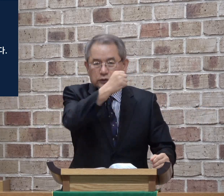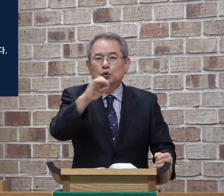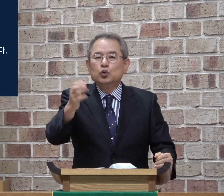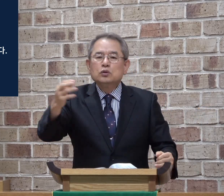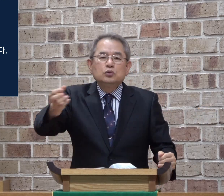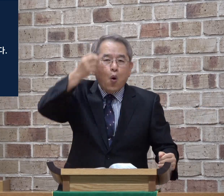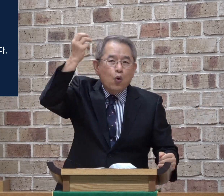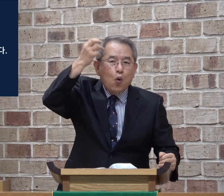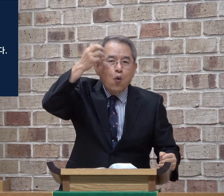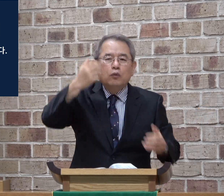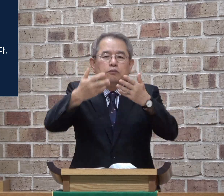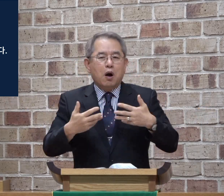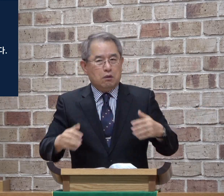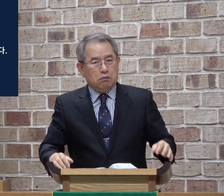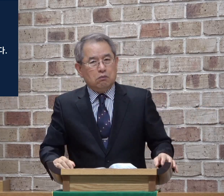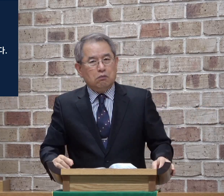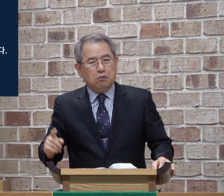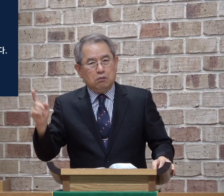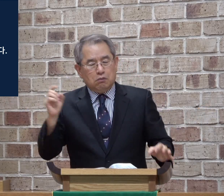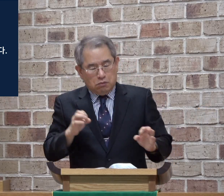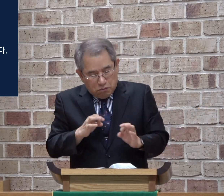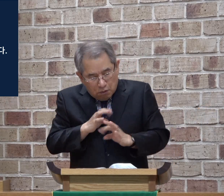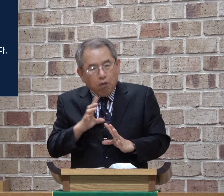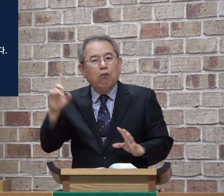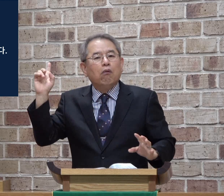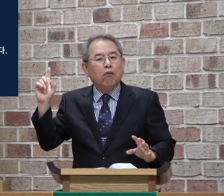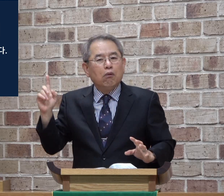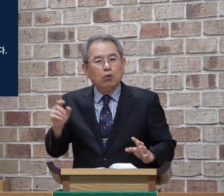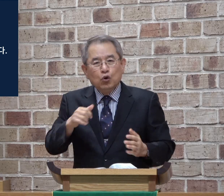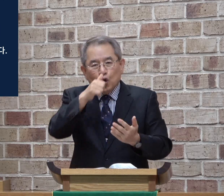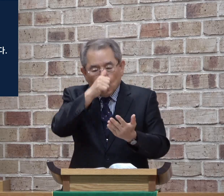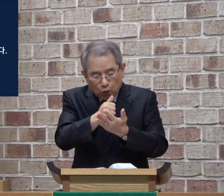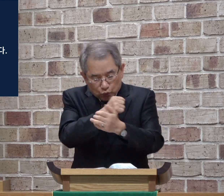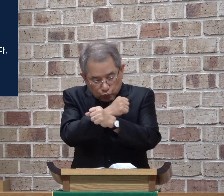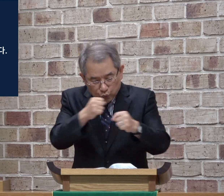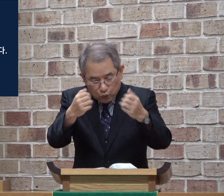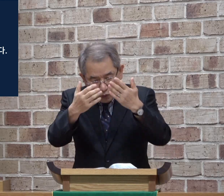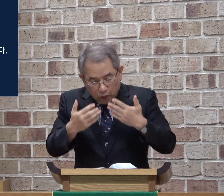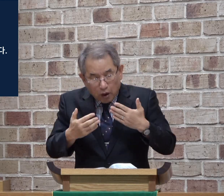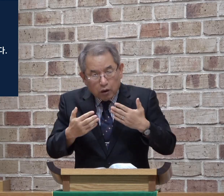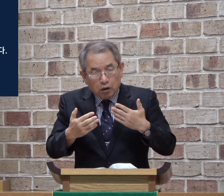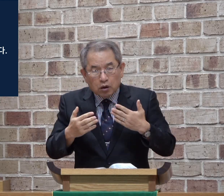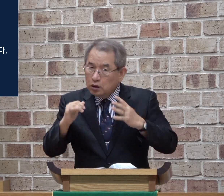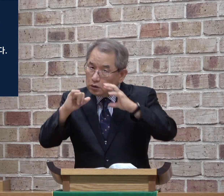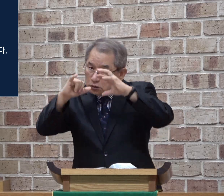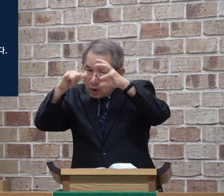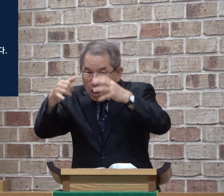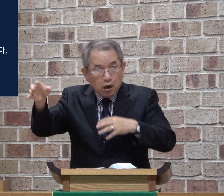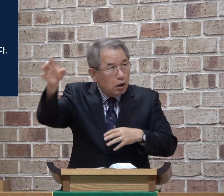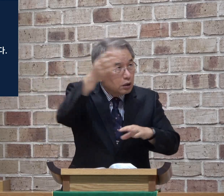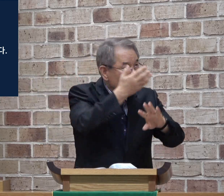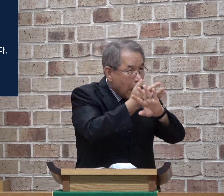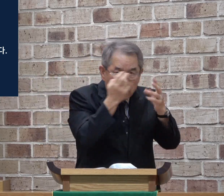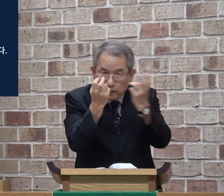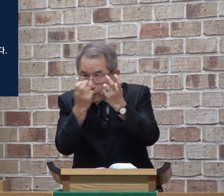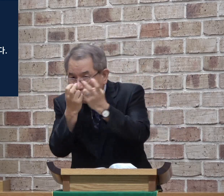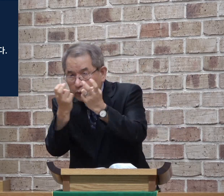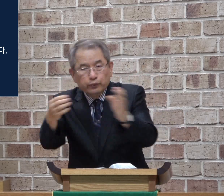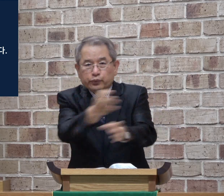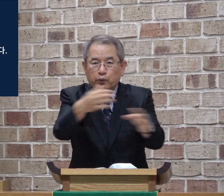제 용서로 성령을 받습니다. 굉장히 놀라운 일입니다. 제 용서로 인해서 다른 어떤